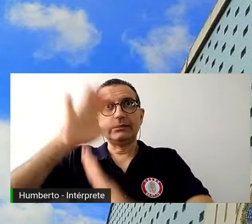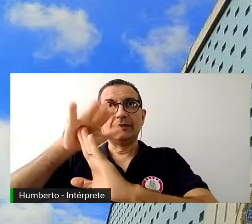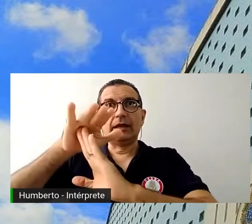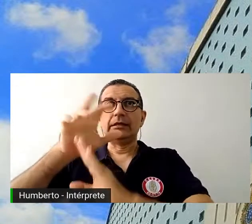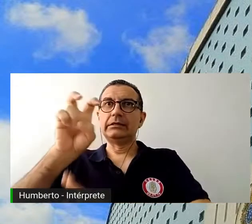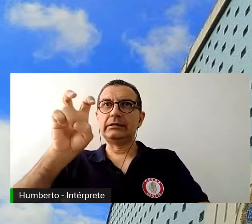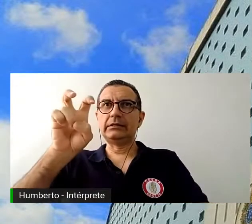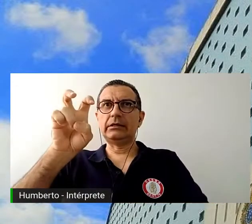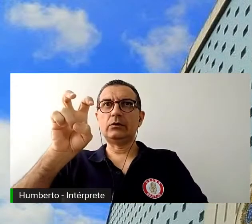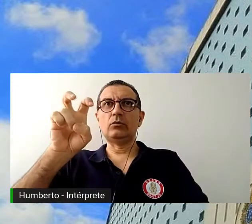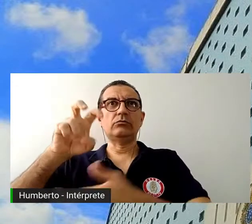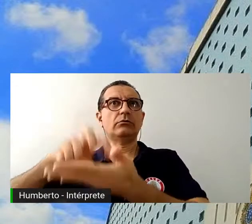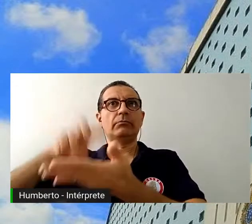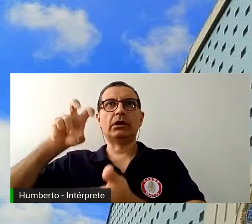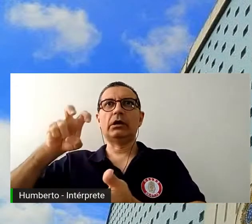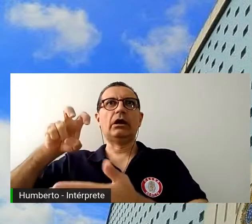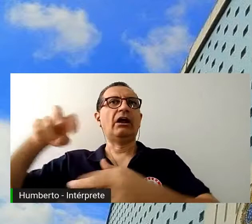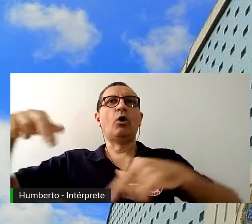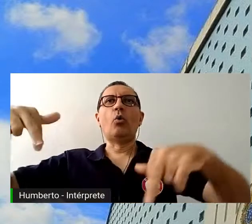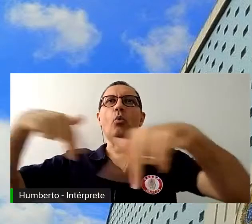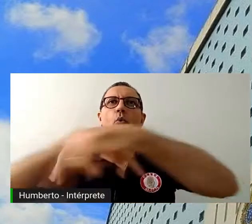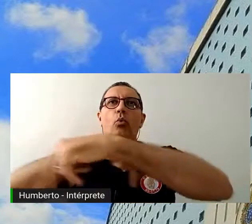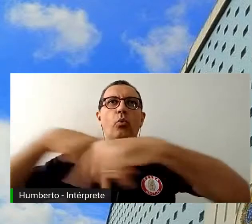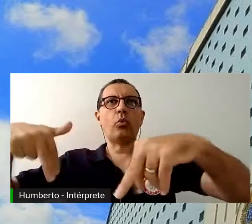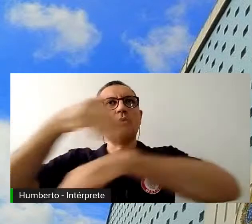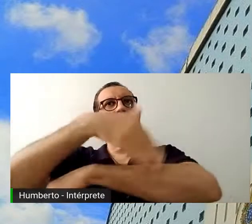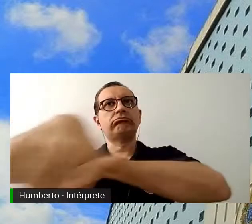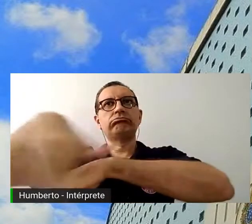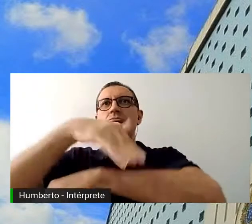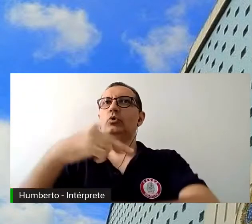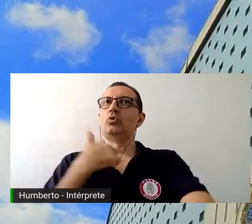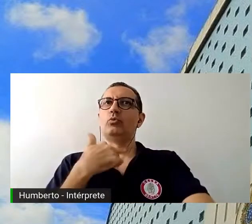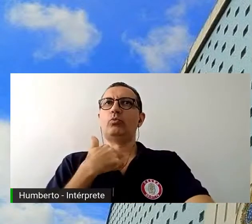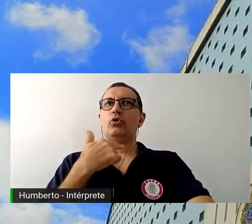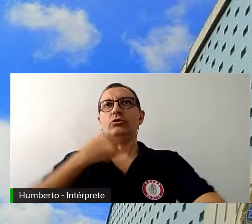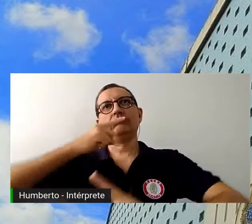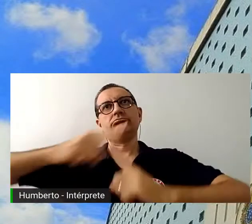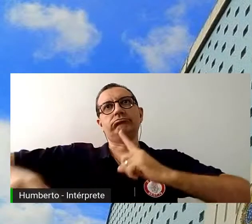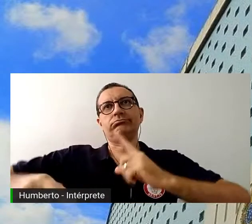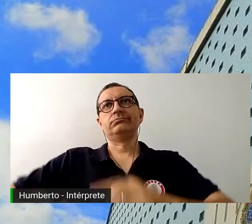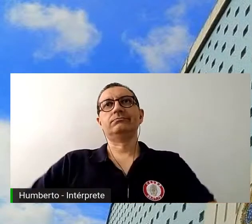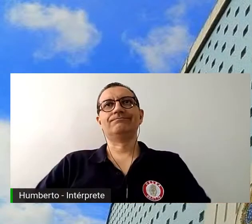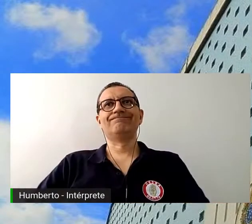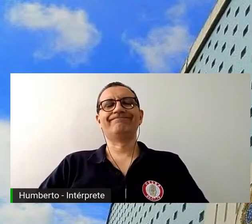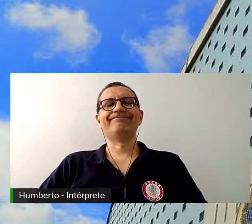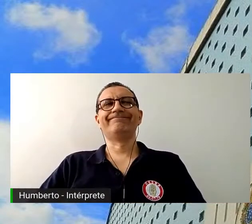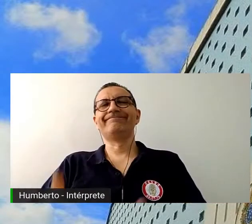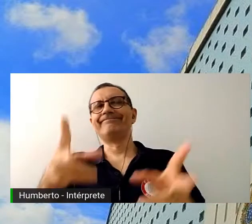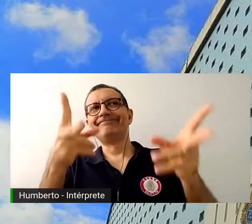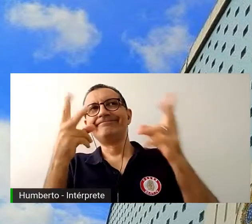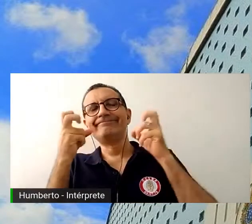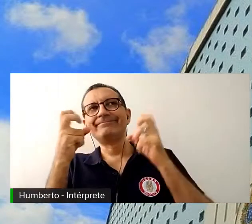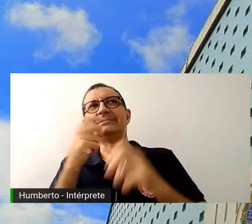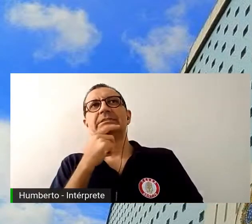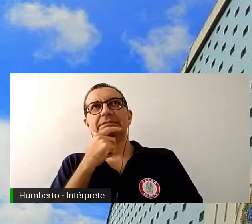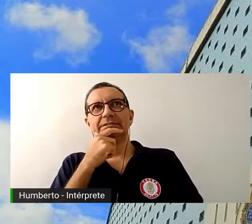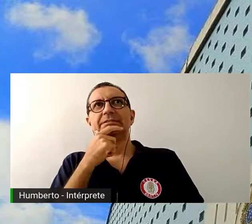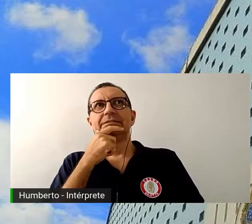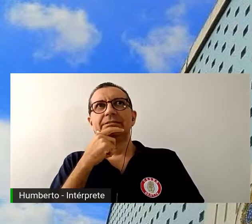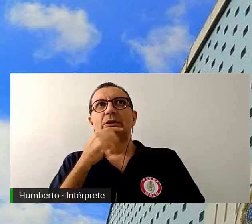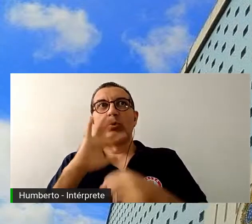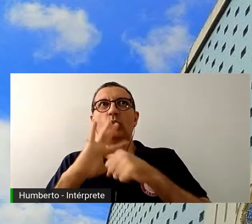Isso reflete, a preocupação e o número de aumentos do caso de Covid aqui no estado da